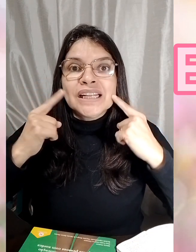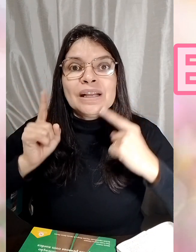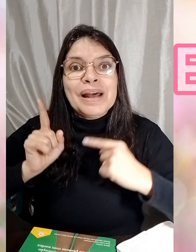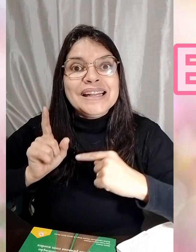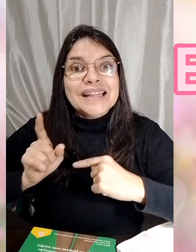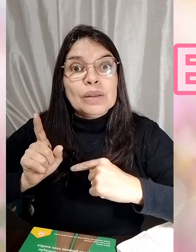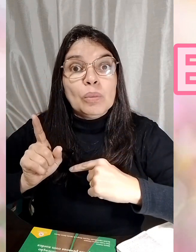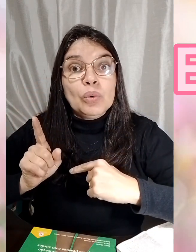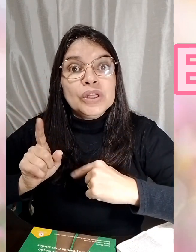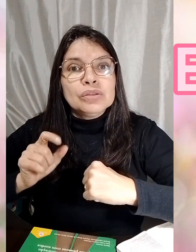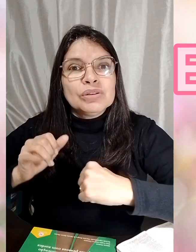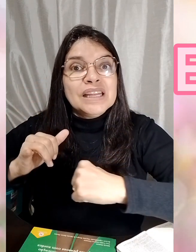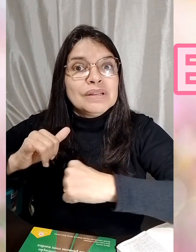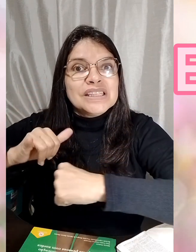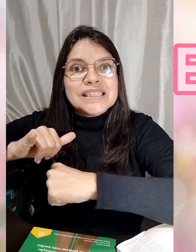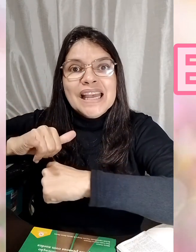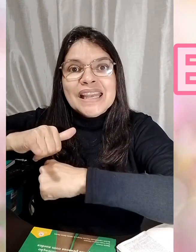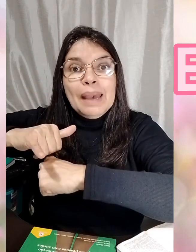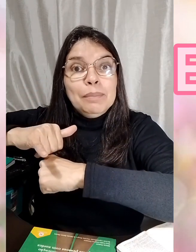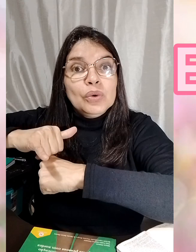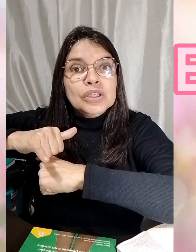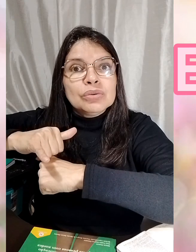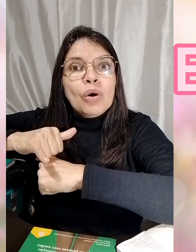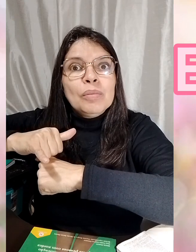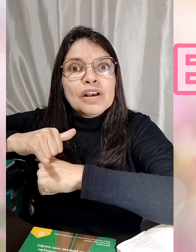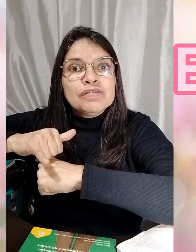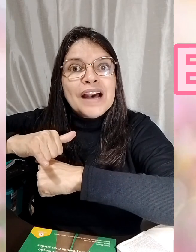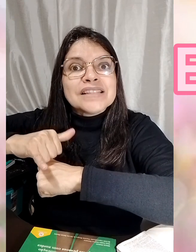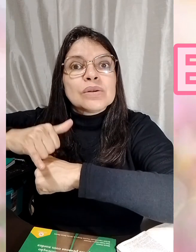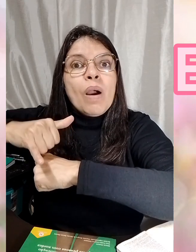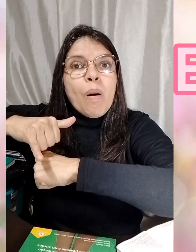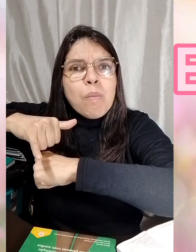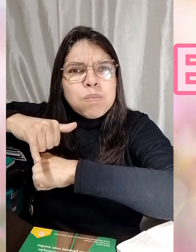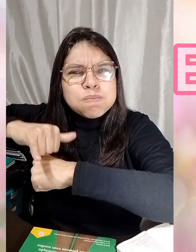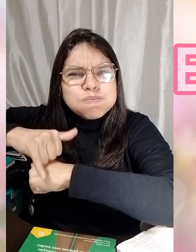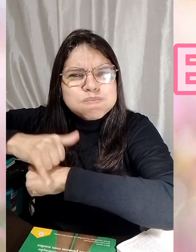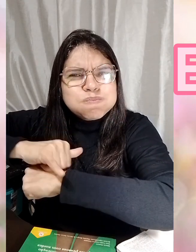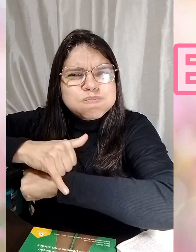bochecha. Então, ali tem muito, eu tenho que dizer que é muito. Como que eu faço?